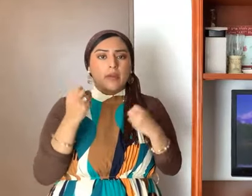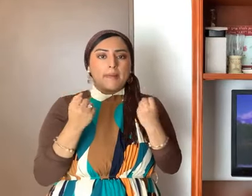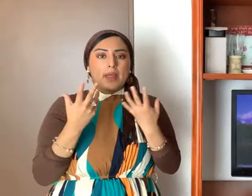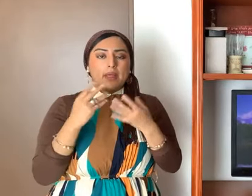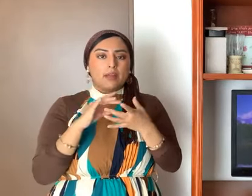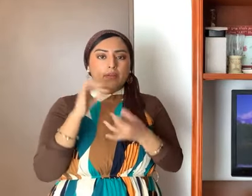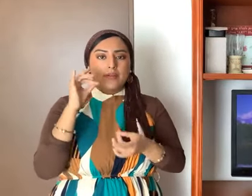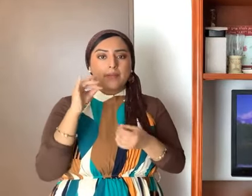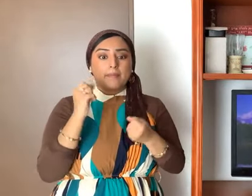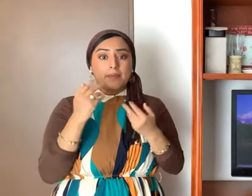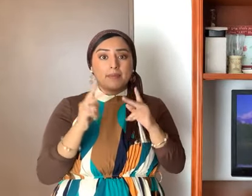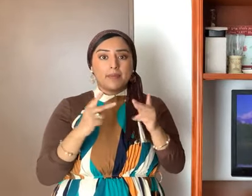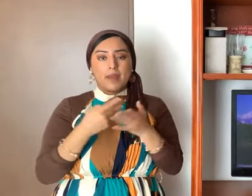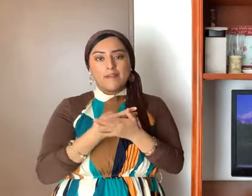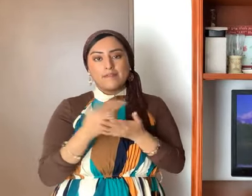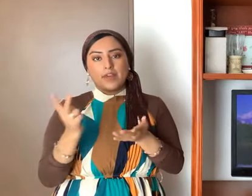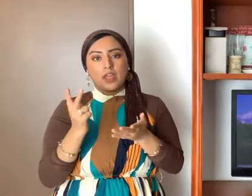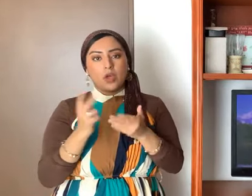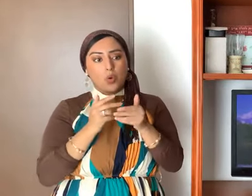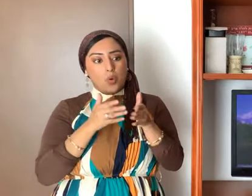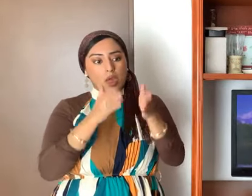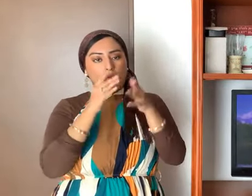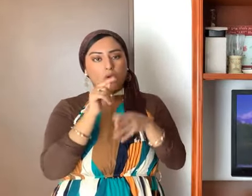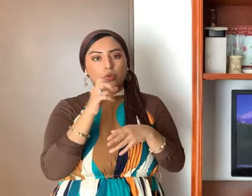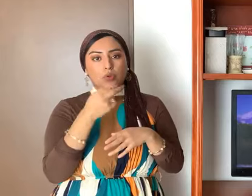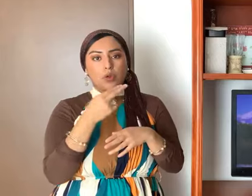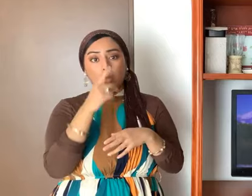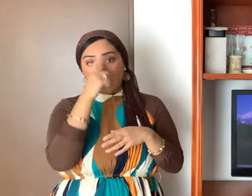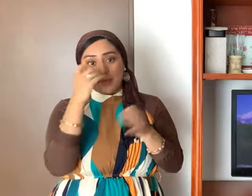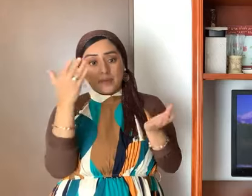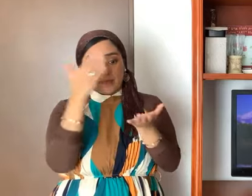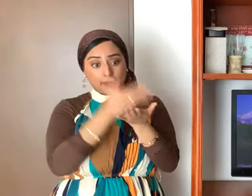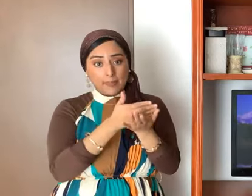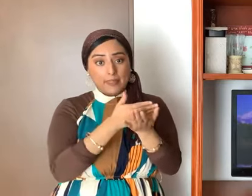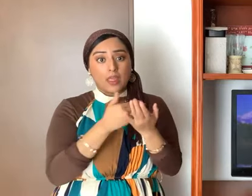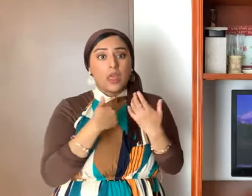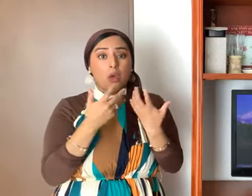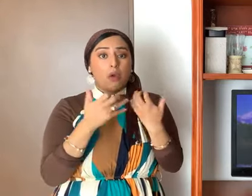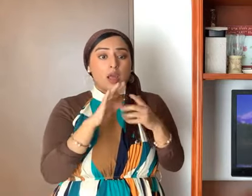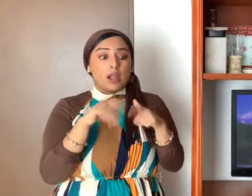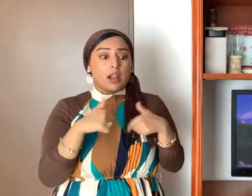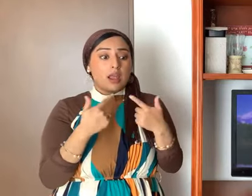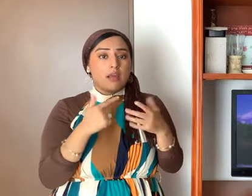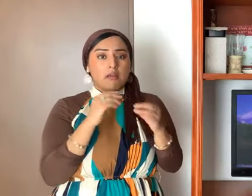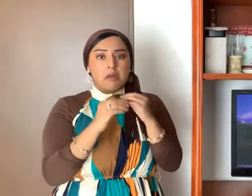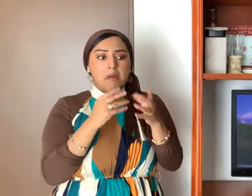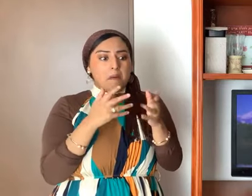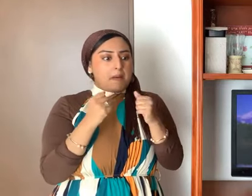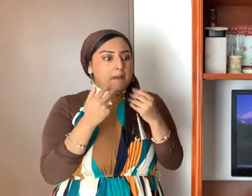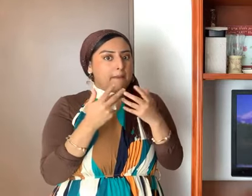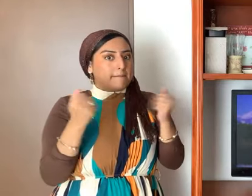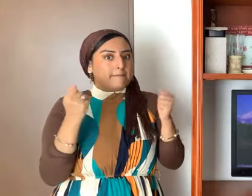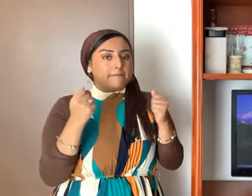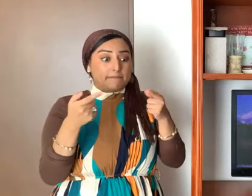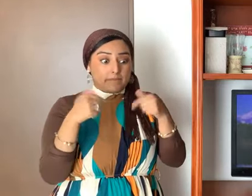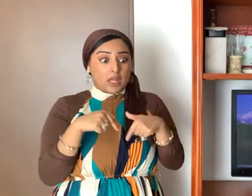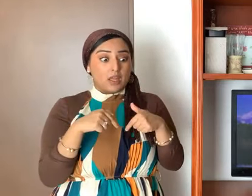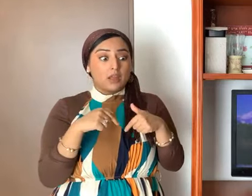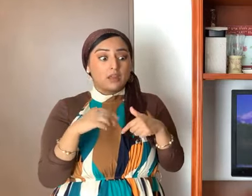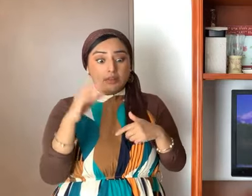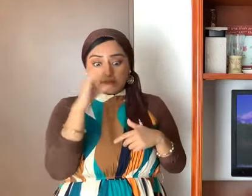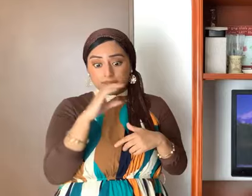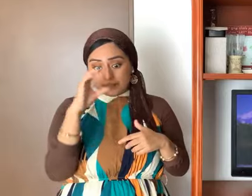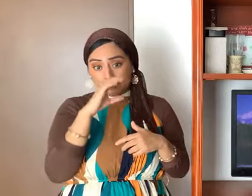muchas almas fracasan en el camino de la Torah, porque llegan, quieren que su vida se les resuelva. De entrada vienen buscando